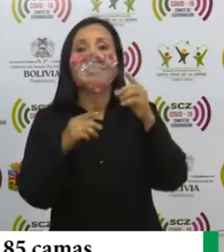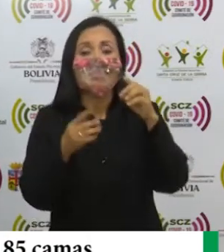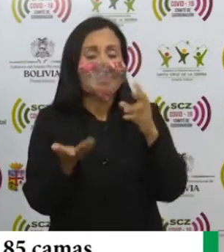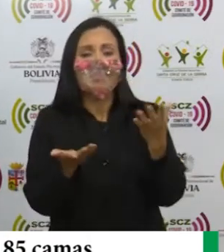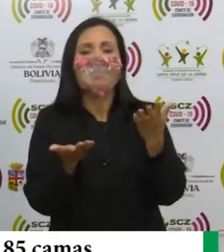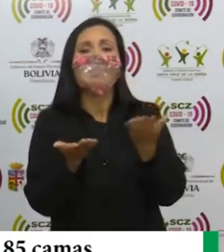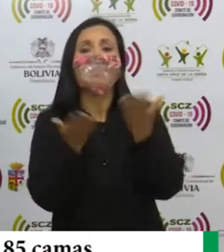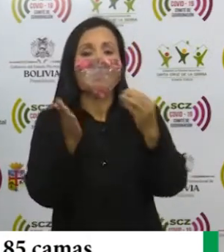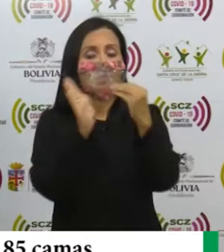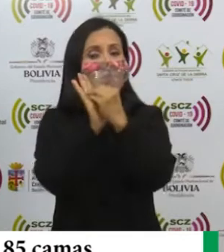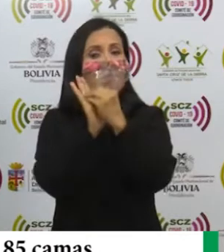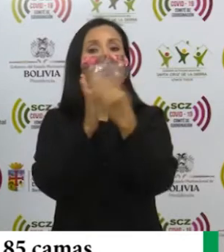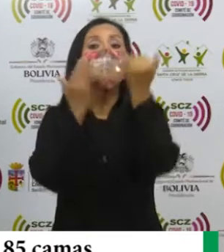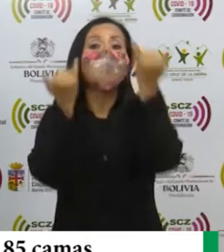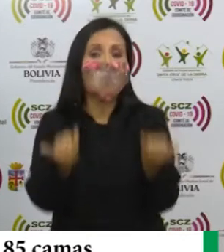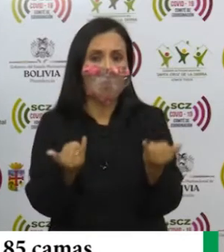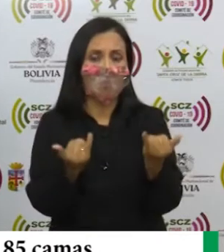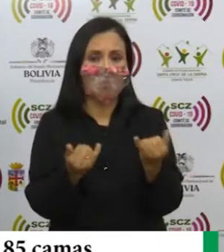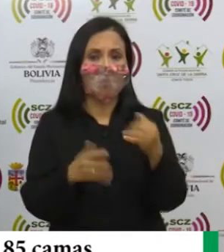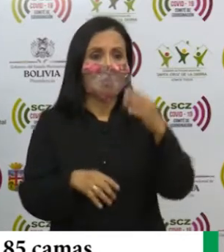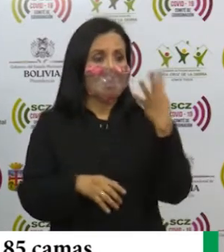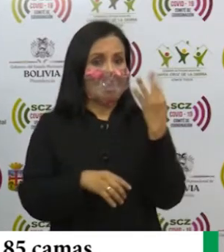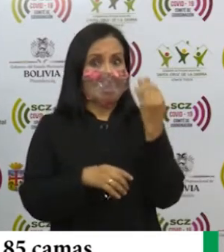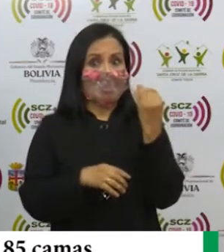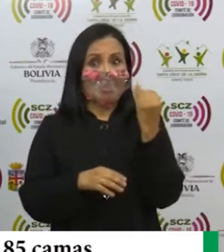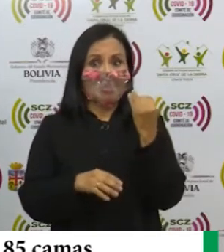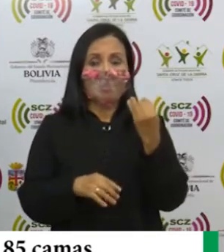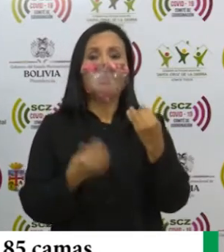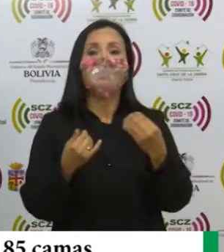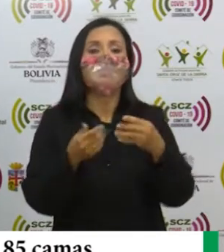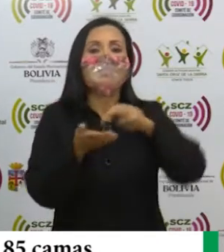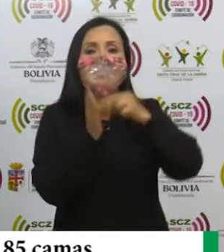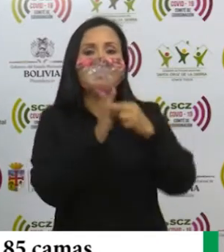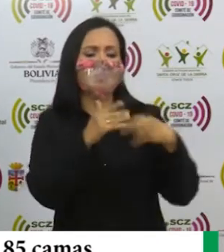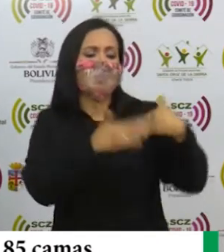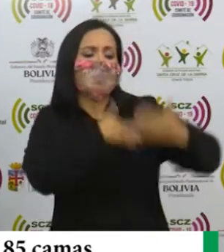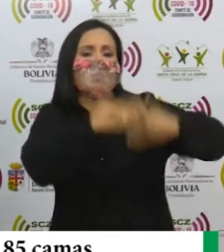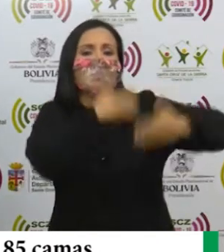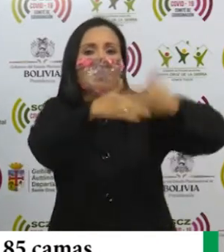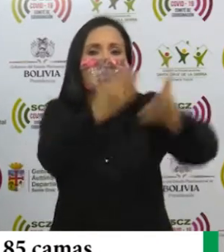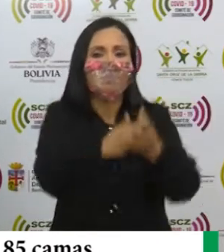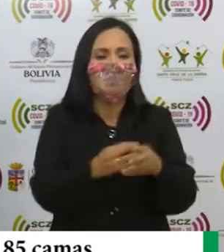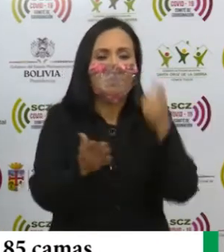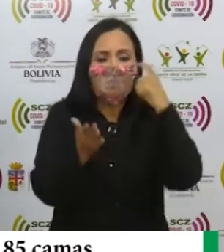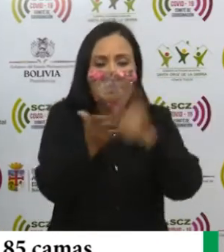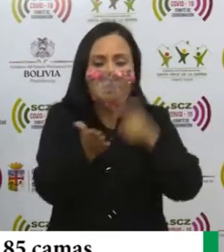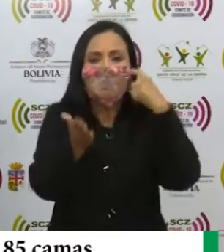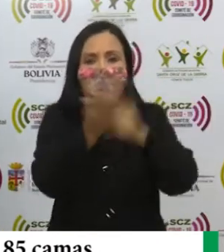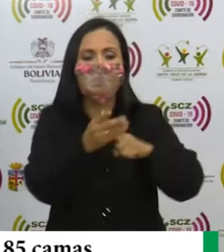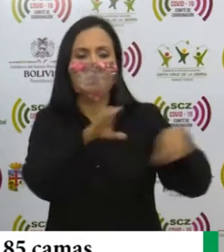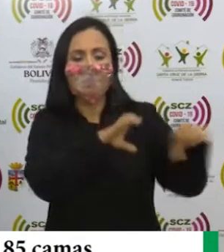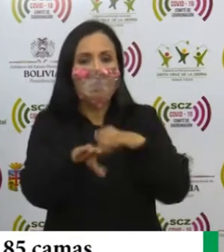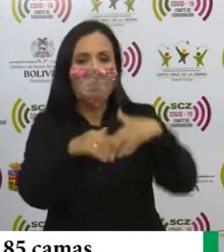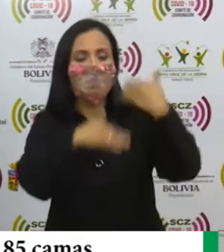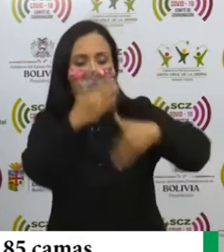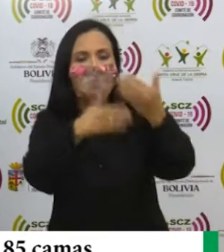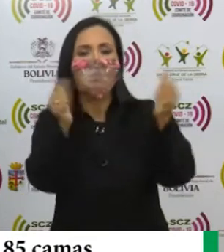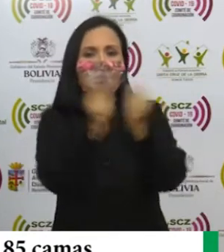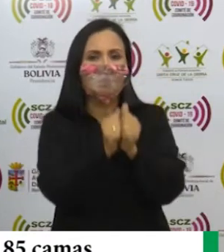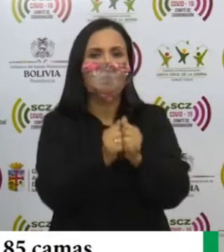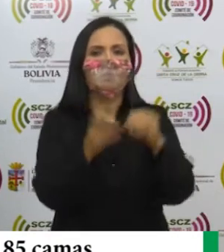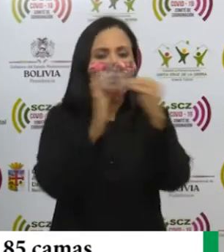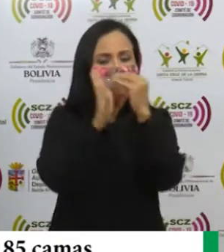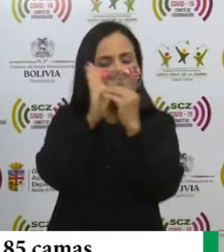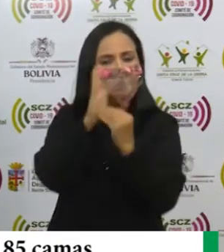registro del día de hoy. Los otros 14 corresponden a una actualización y una verificación que se ha ido realizando con los